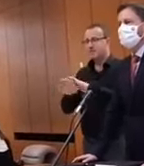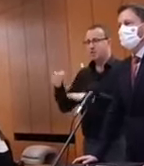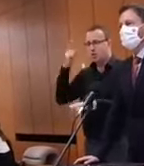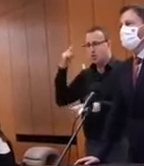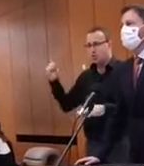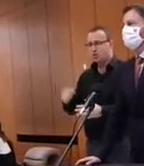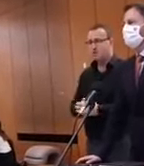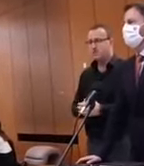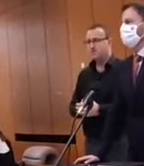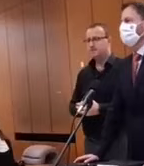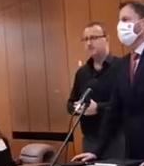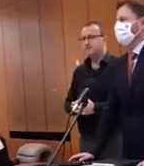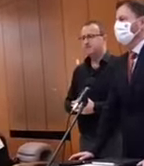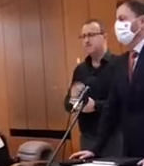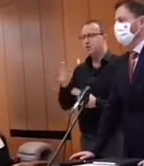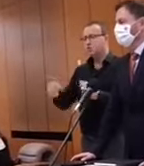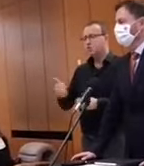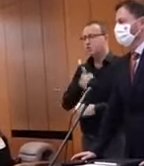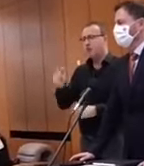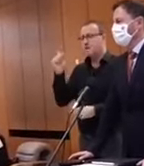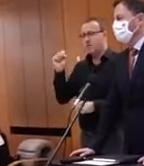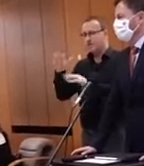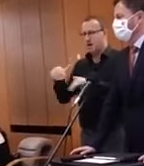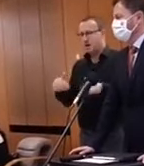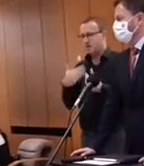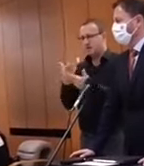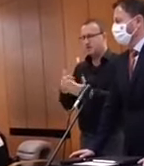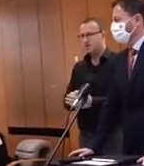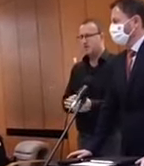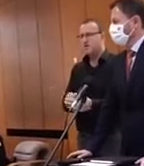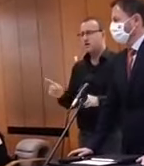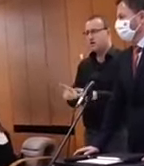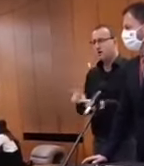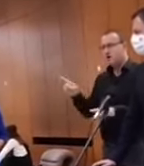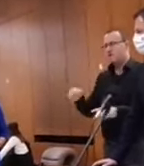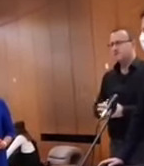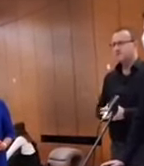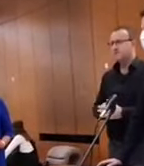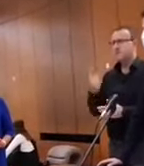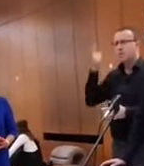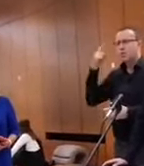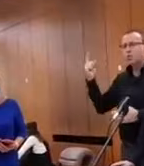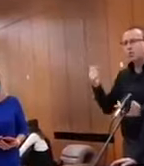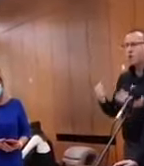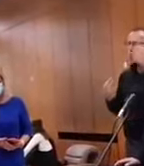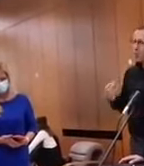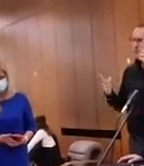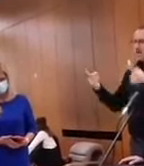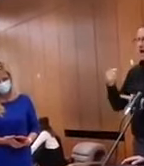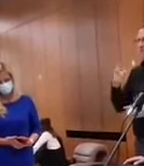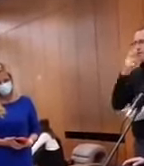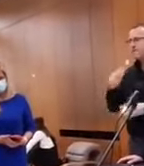kultúry a dokonca roka by mala byť v parlamente, ale taktiež je to aj o istej kultúre úcty k tejto